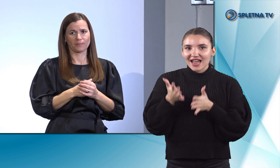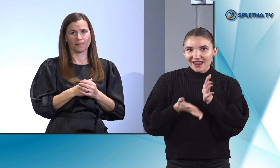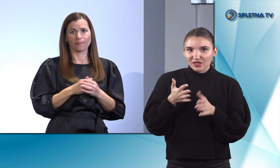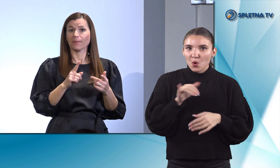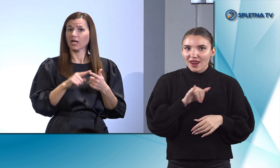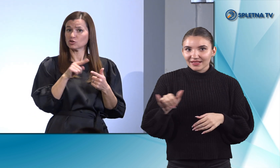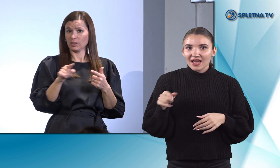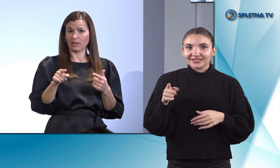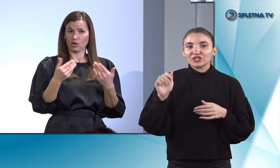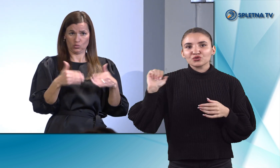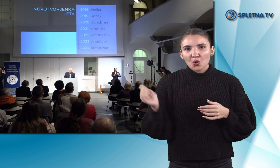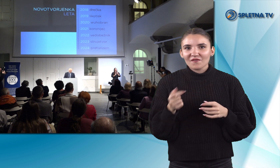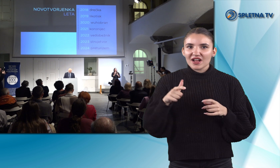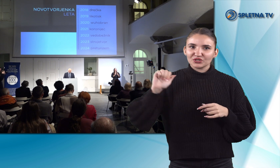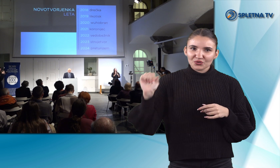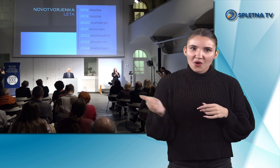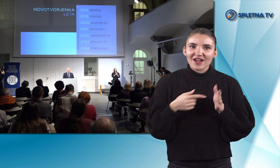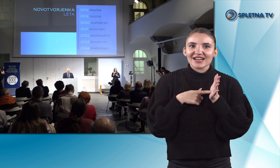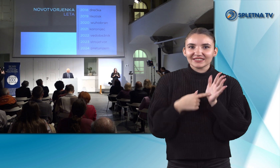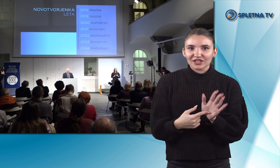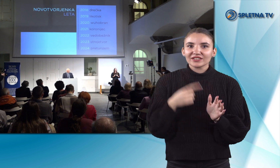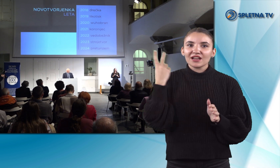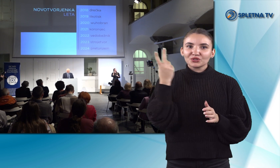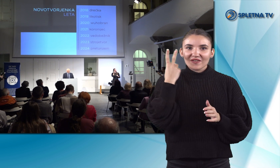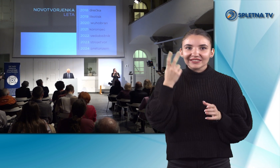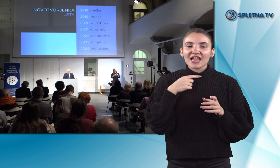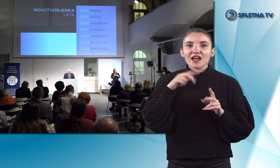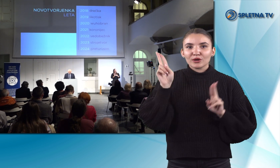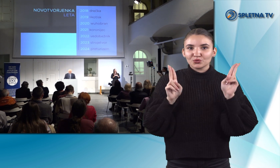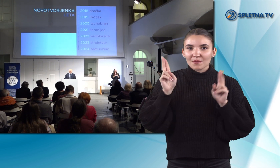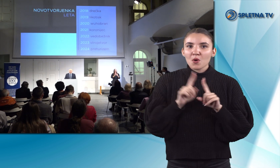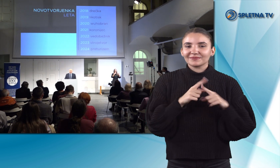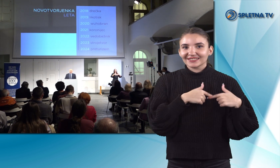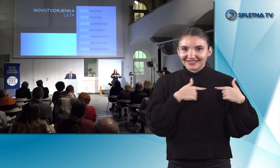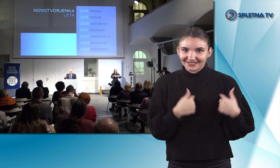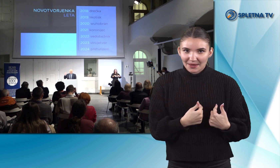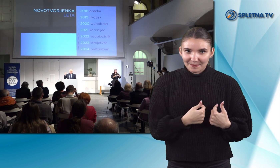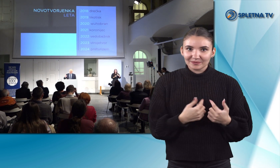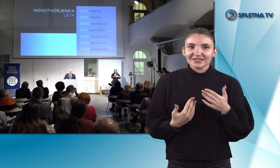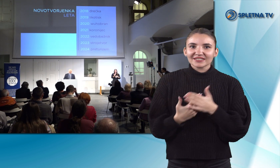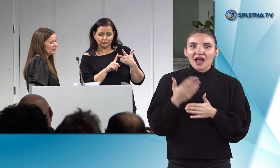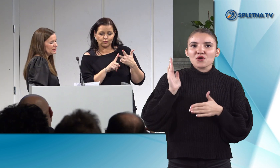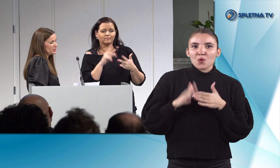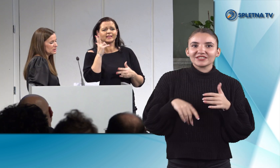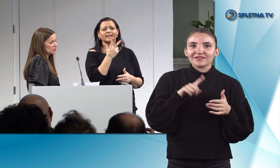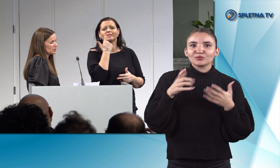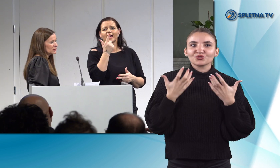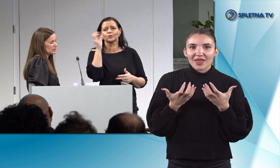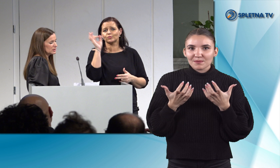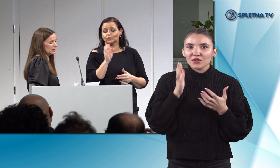in znova izkaže, da Slovenci glasujemo s srcem. Za konec vam želimo, da bo v